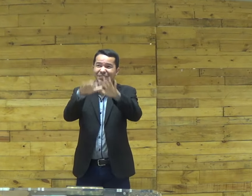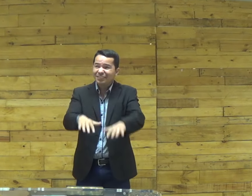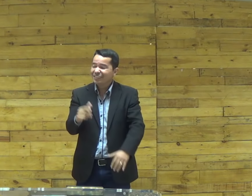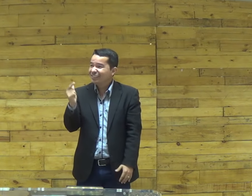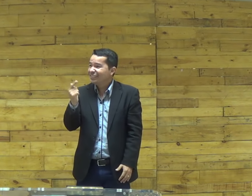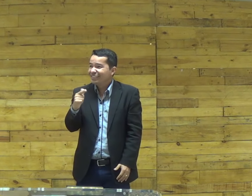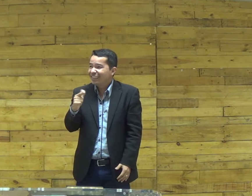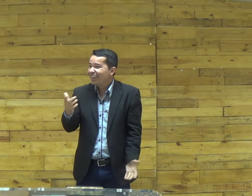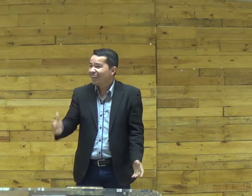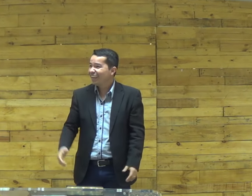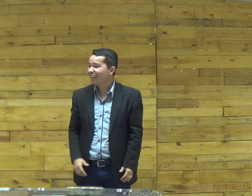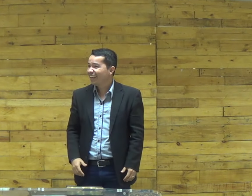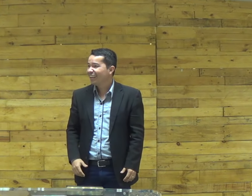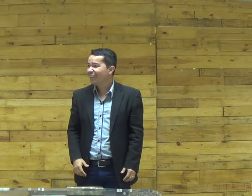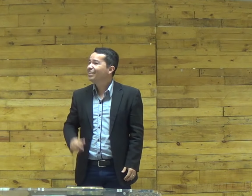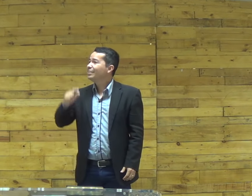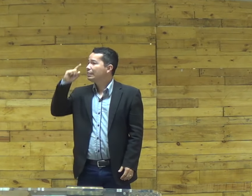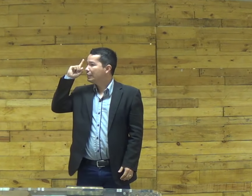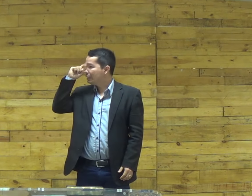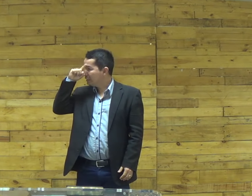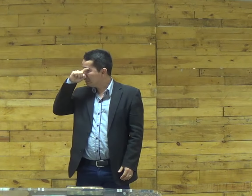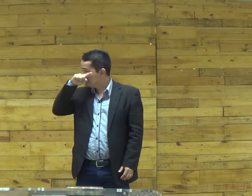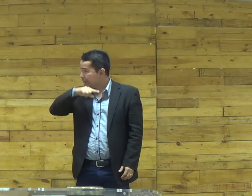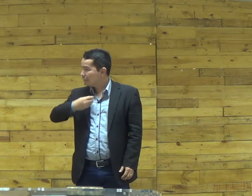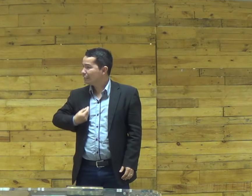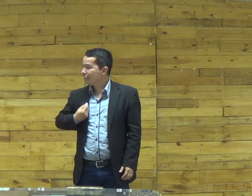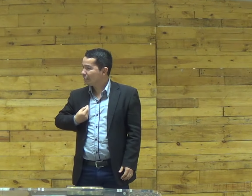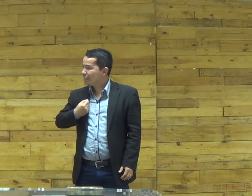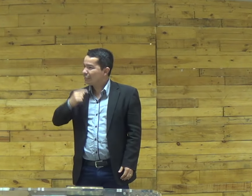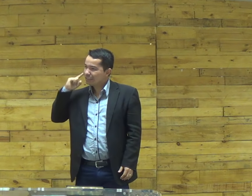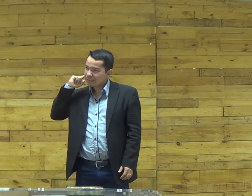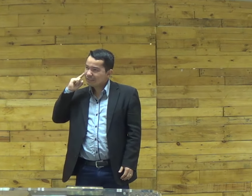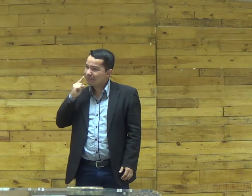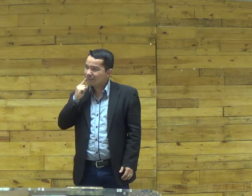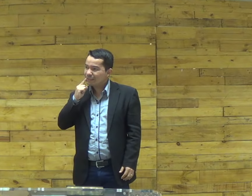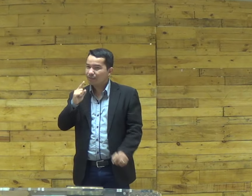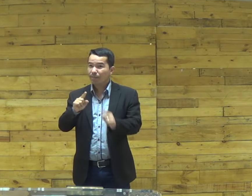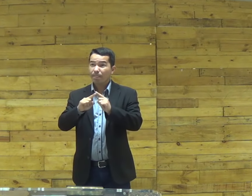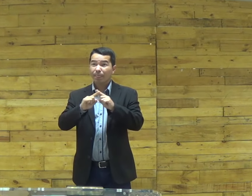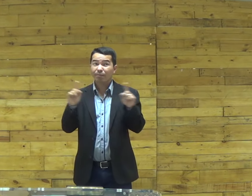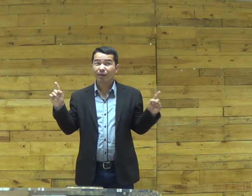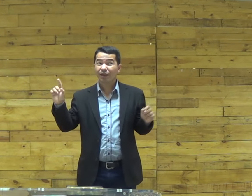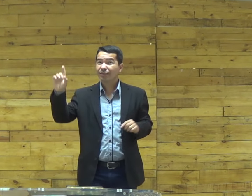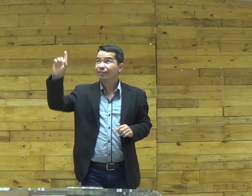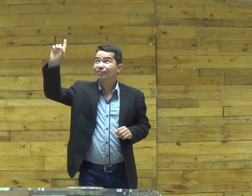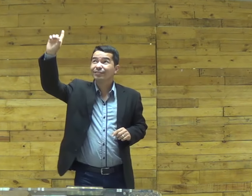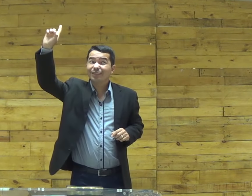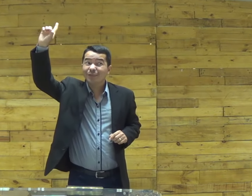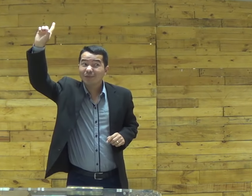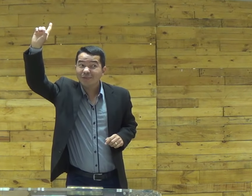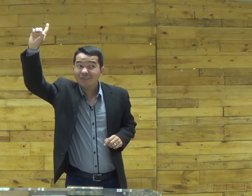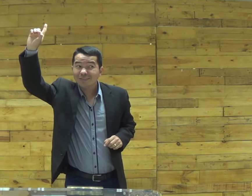é maldição. É complicado, é difícil a vida do surdo, mas